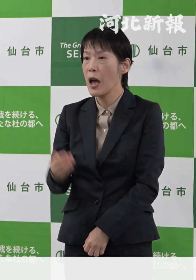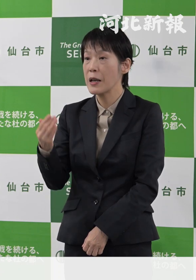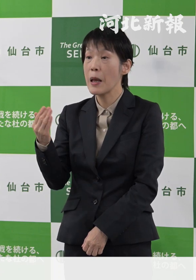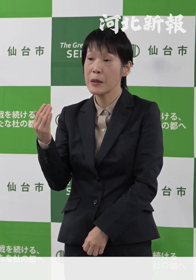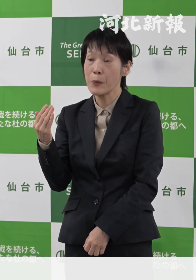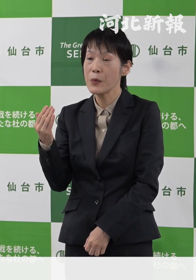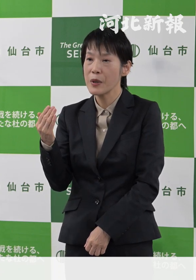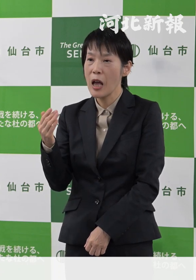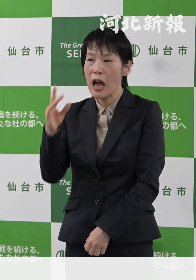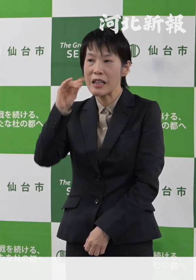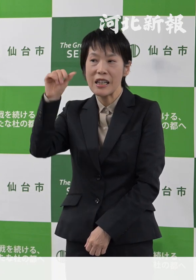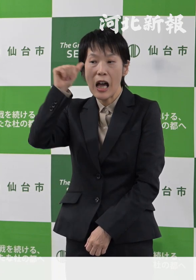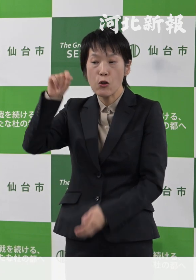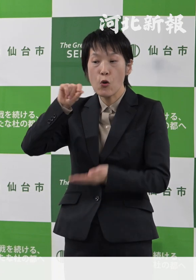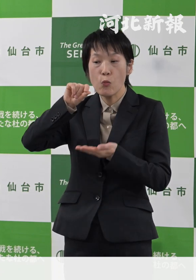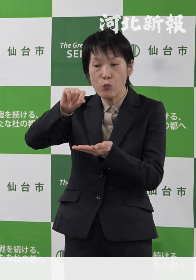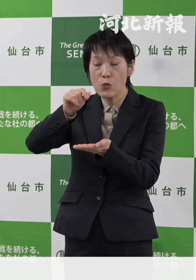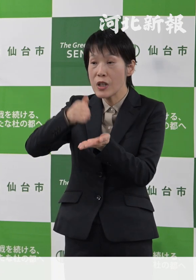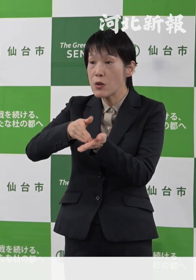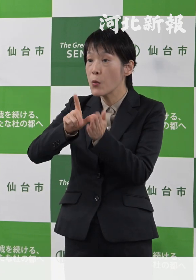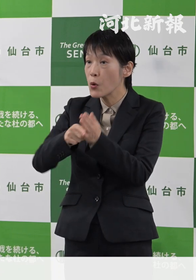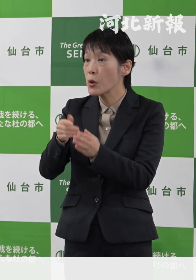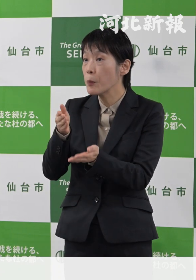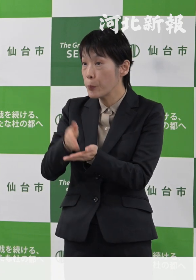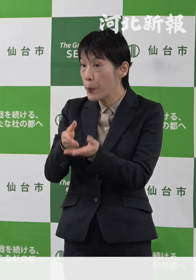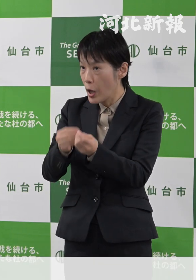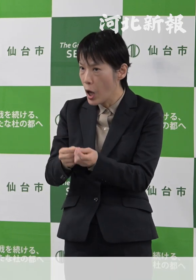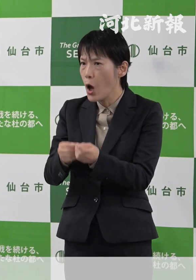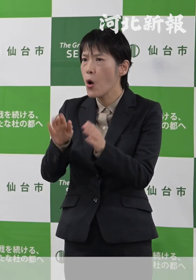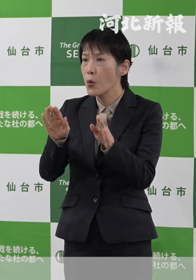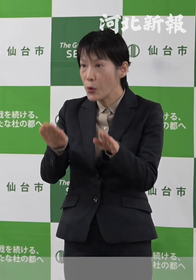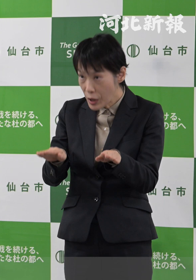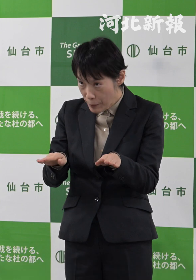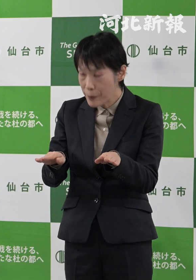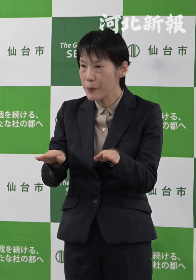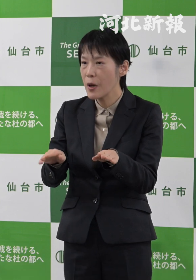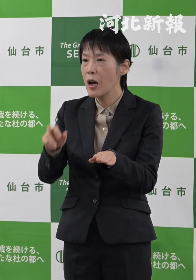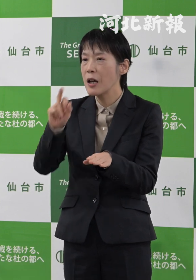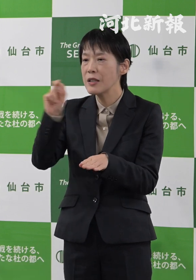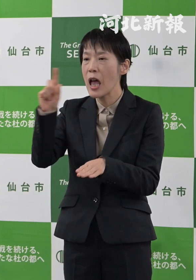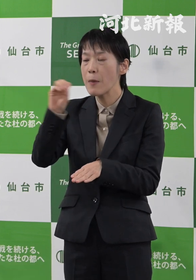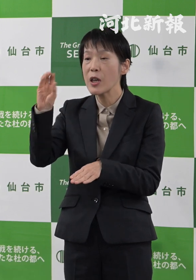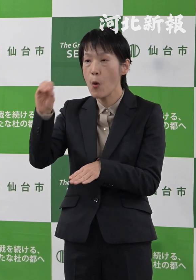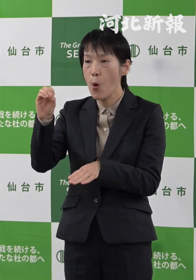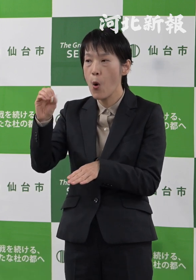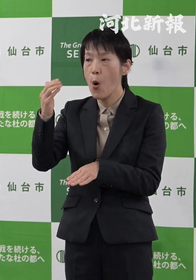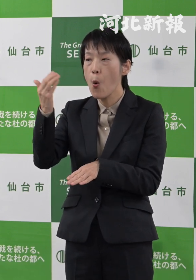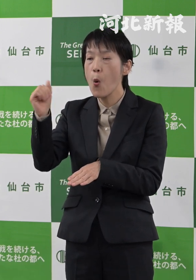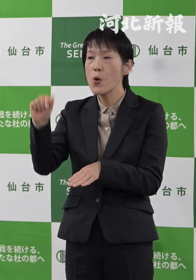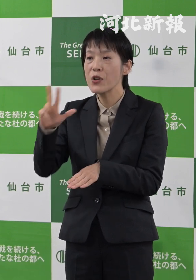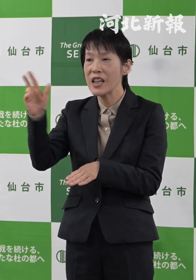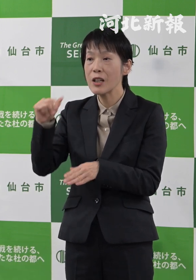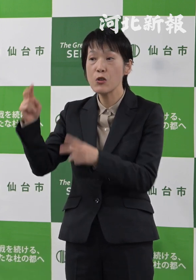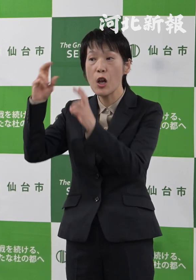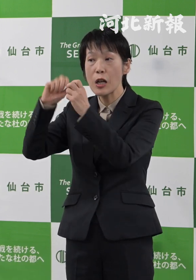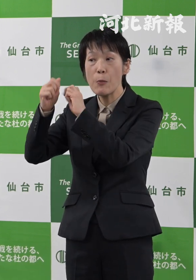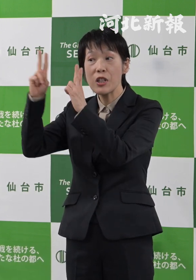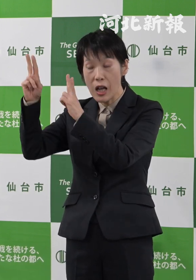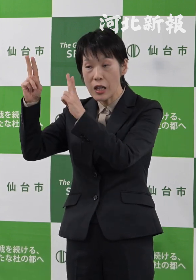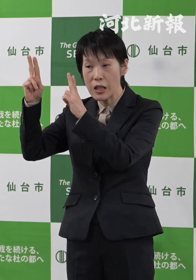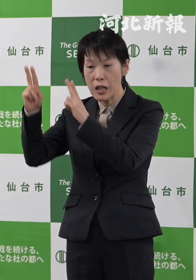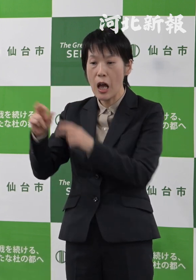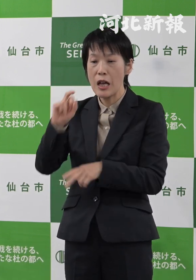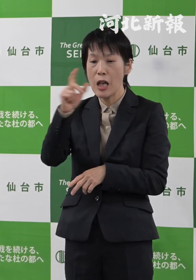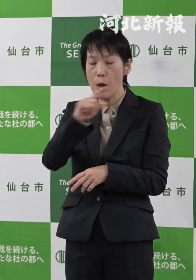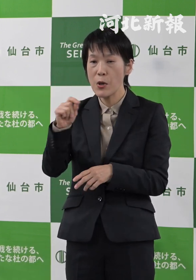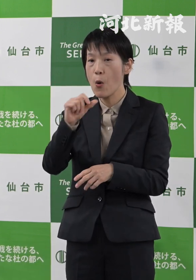ほど議案の説明でも触れましたが、この度ゼビオホールディング株式会社様とゼビオ